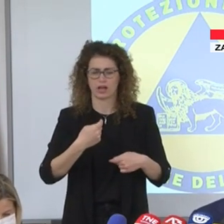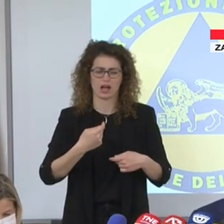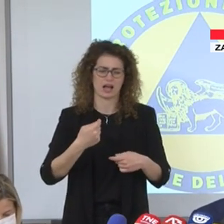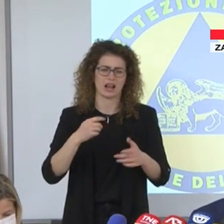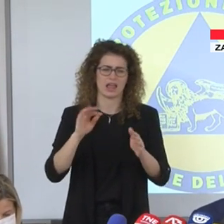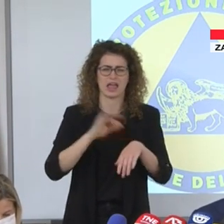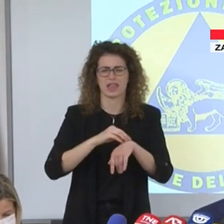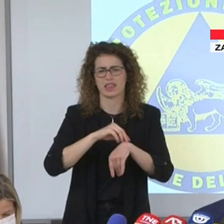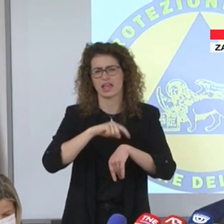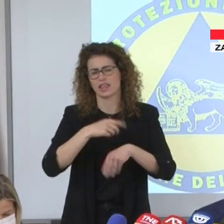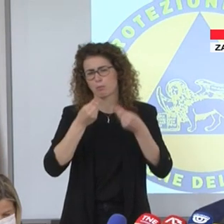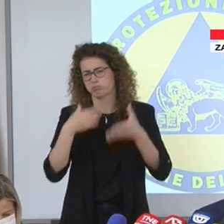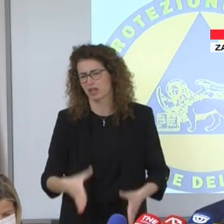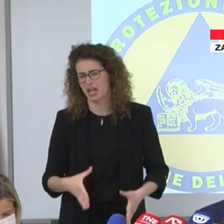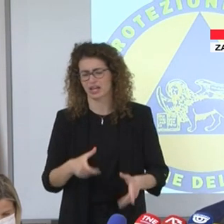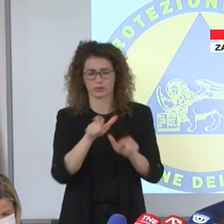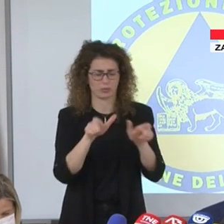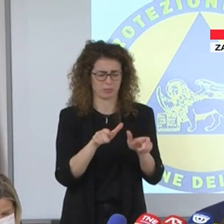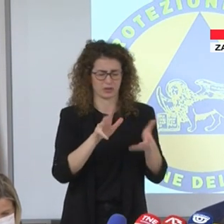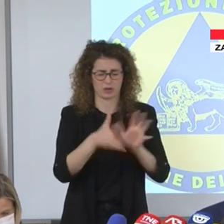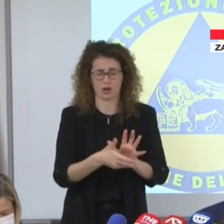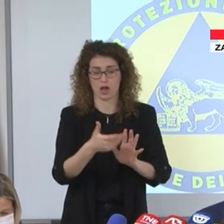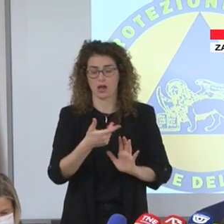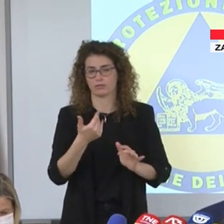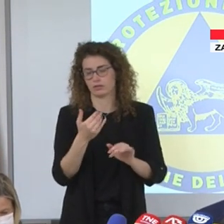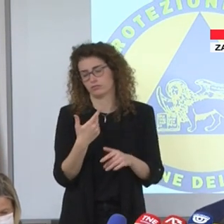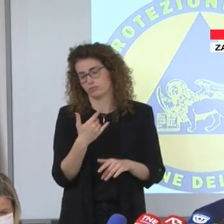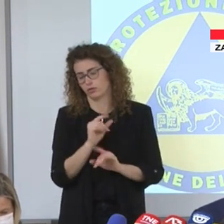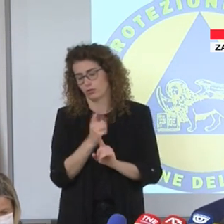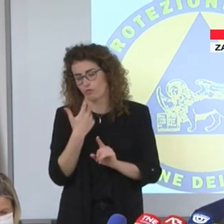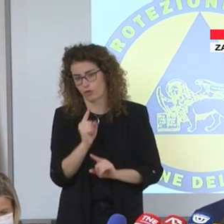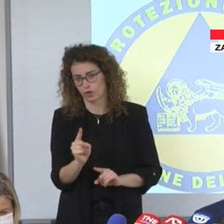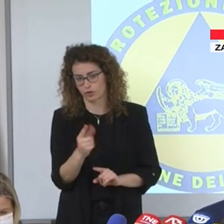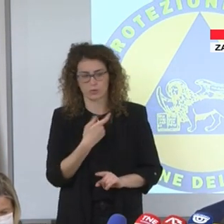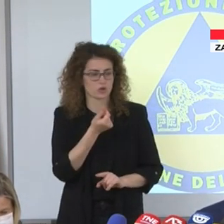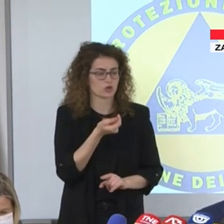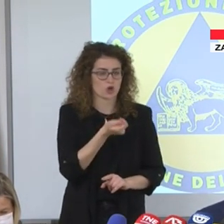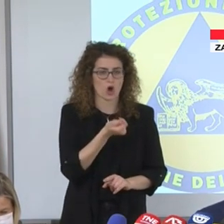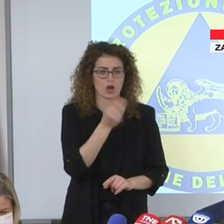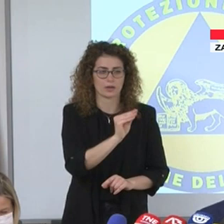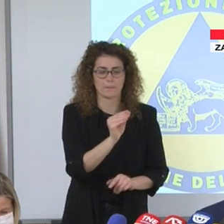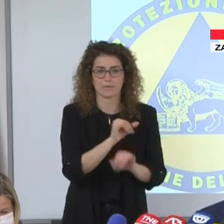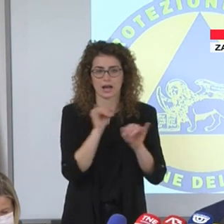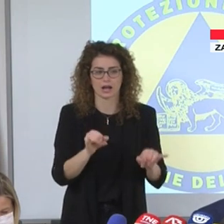gente. Non ho mai chiesto soldi a nessuno. Mi ricordo una volta che hanno denunciato uno e gli ho fatto versare i soldi all'asilo. Ho detto,